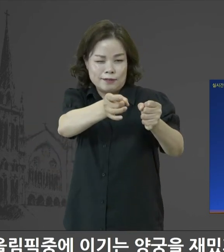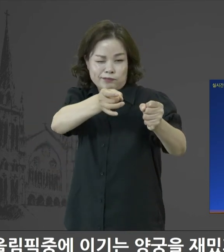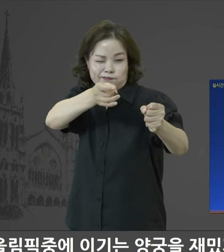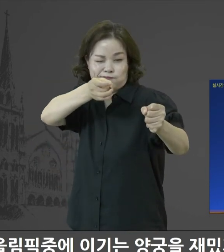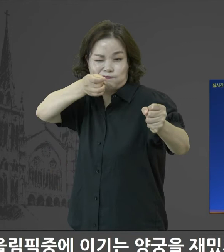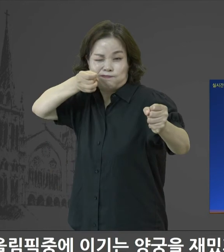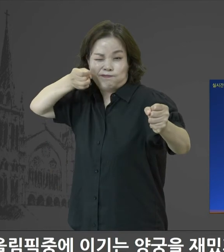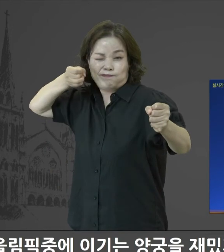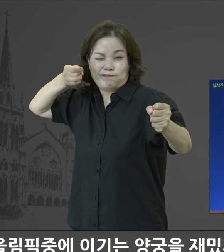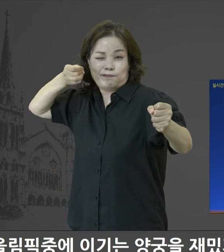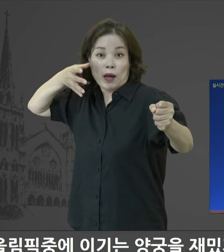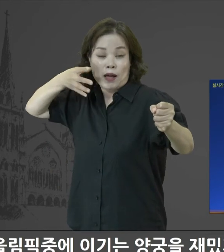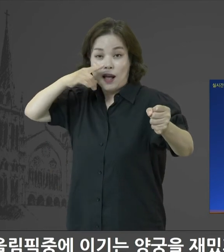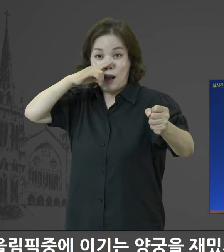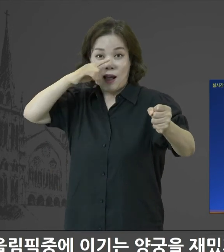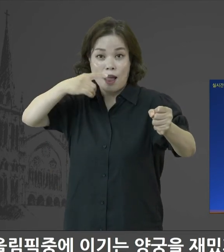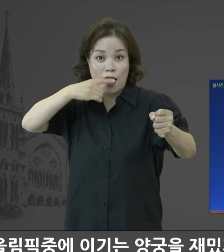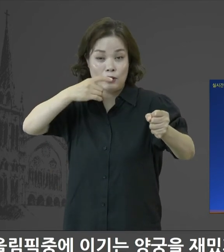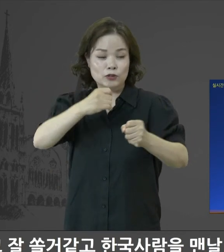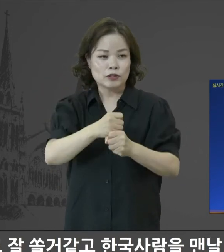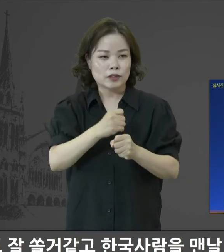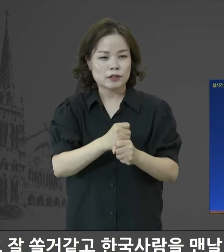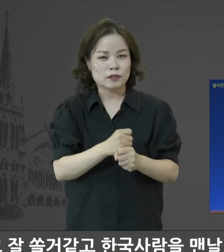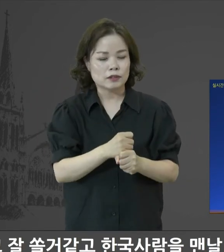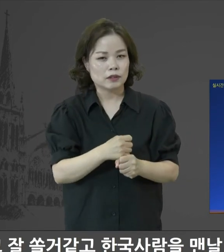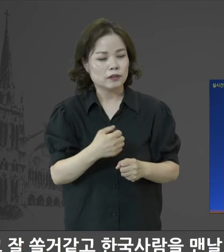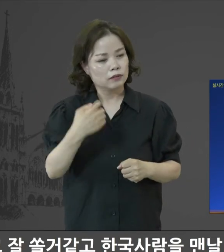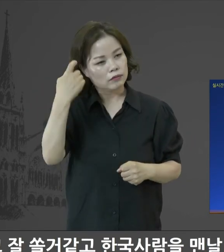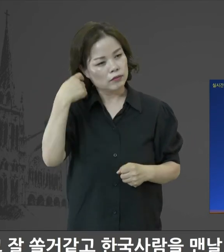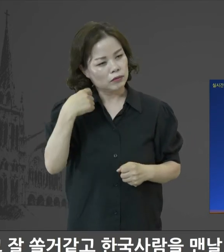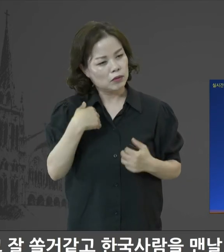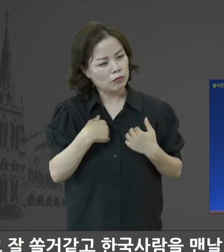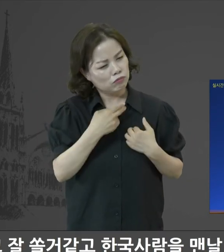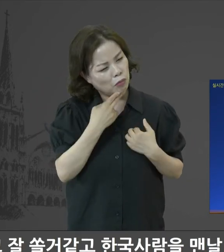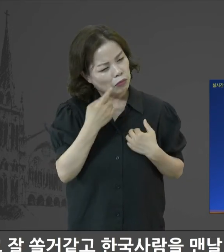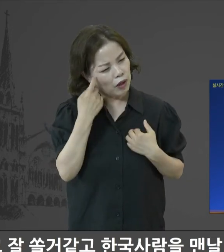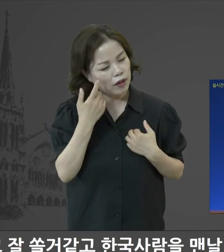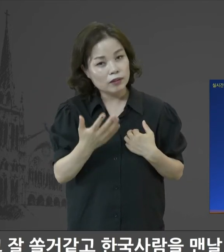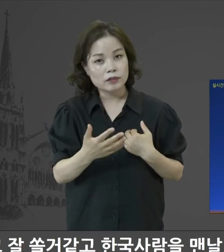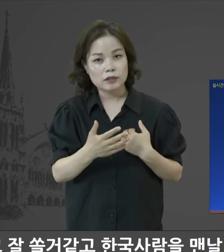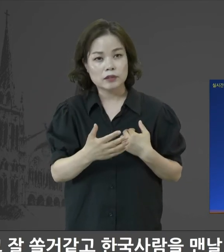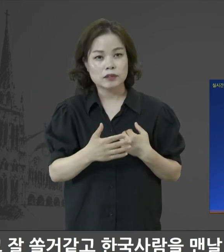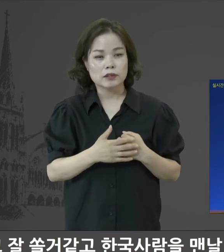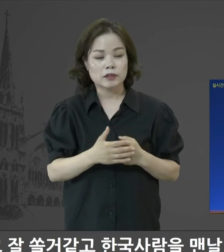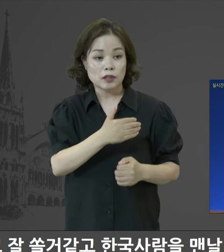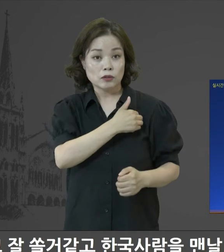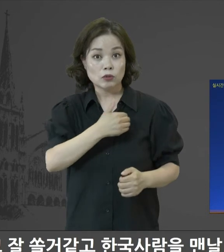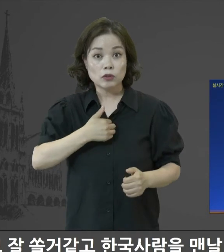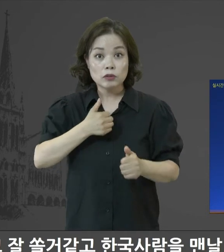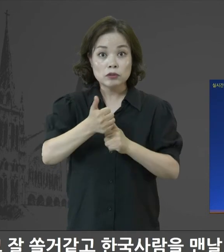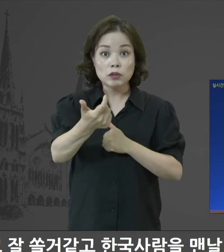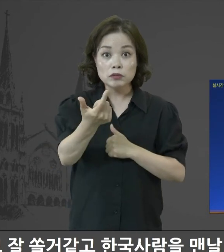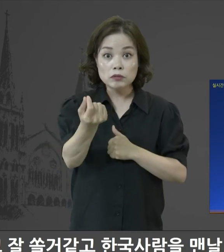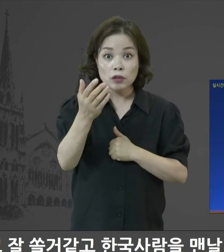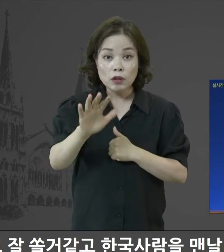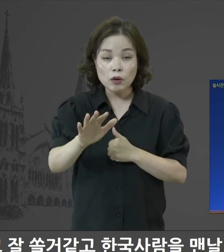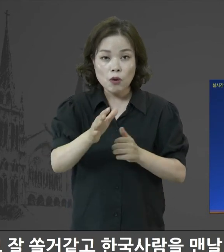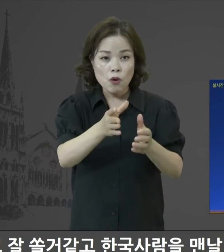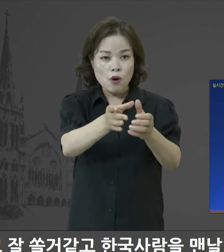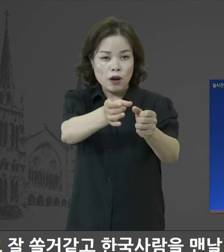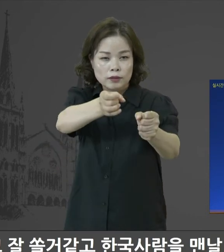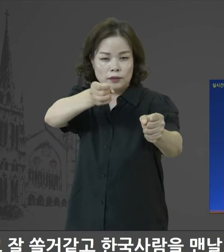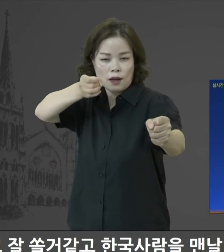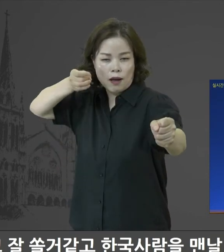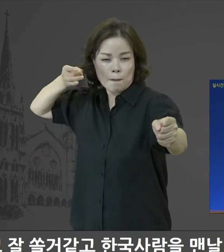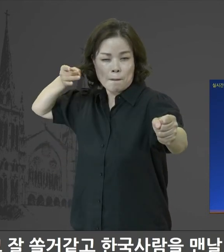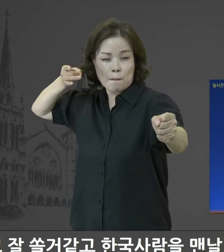별로 이렇게 박진감 있는 게임이라는 생각이 안 들었는데, 넉넉히 이길 것 같다가 딱 화살 하나